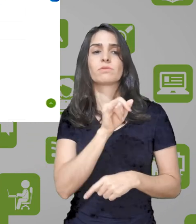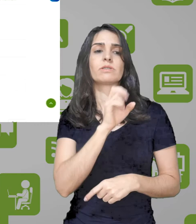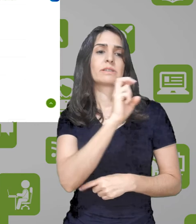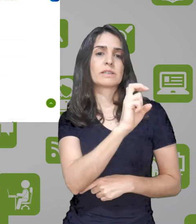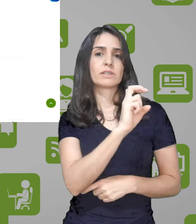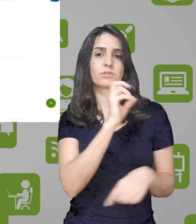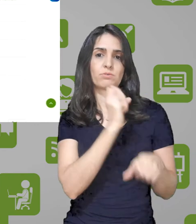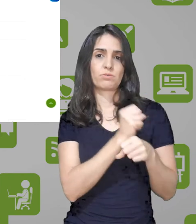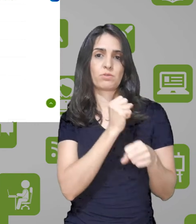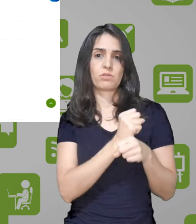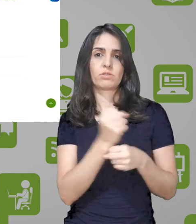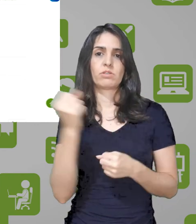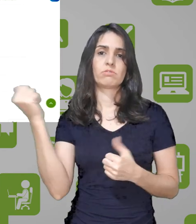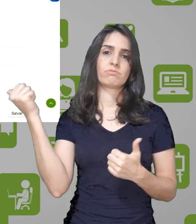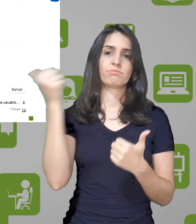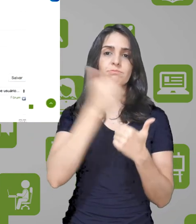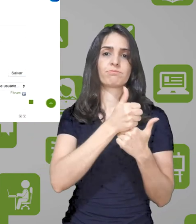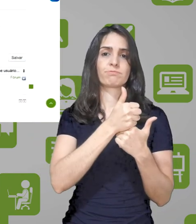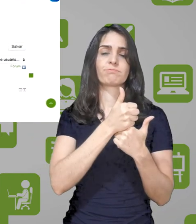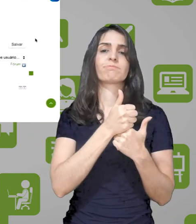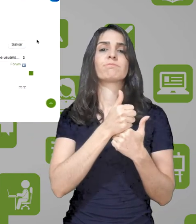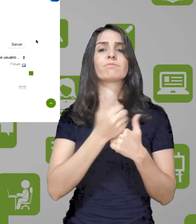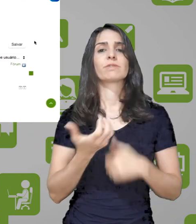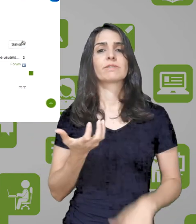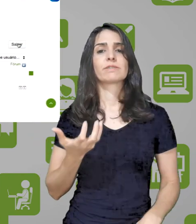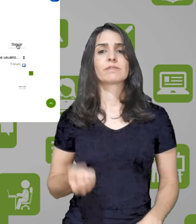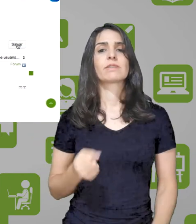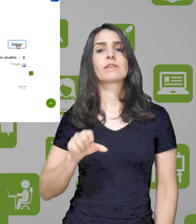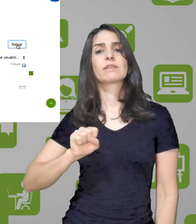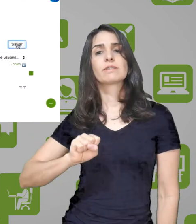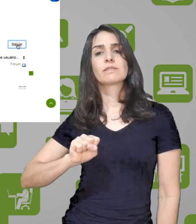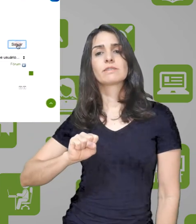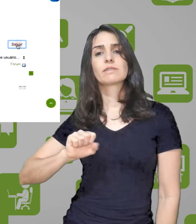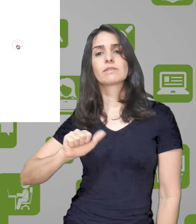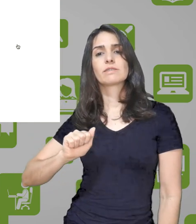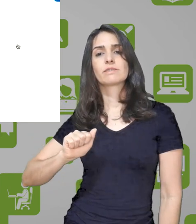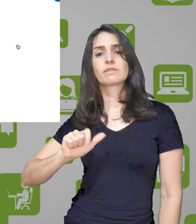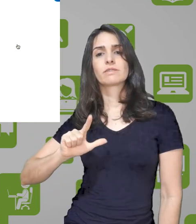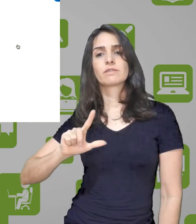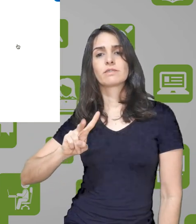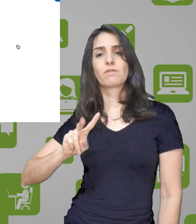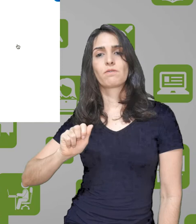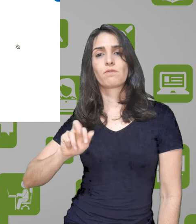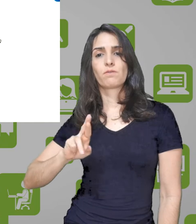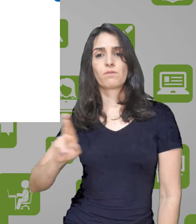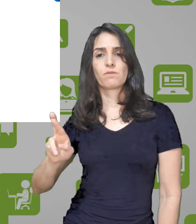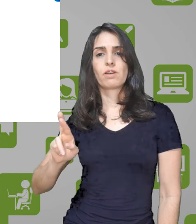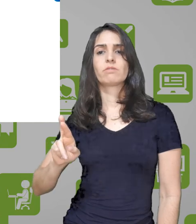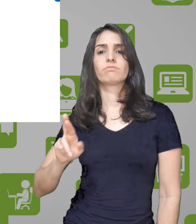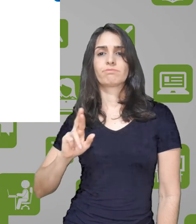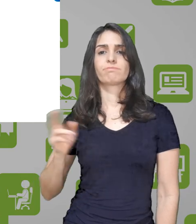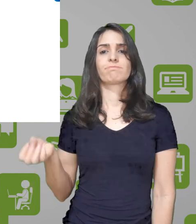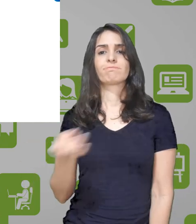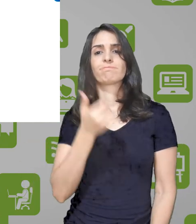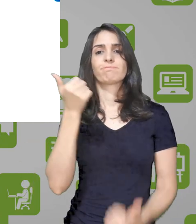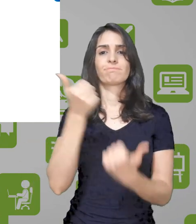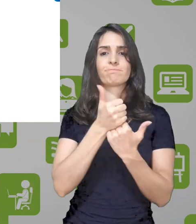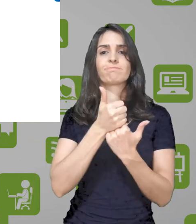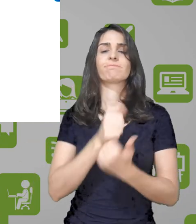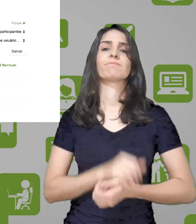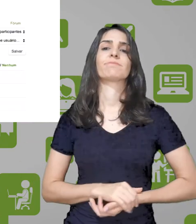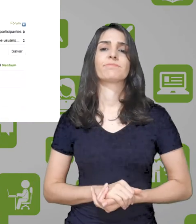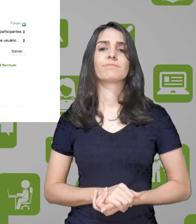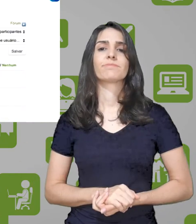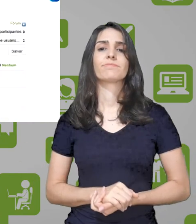Digamos que tenha sido 5 a nota dele e vou salvar Oi e a nota vai ser